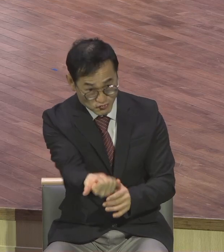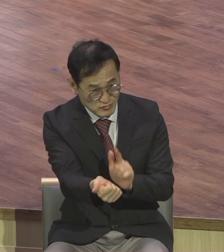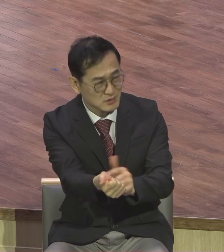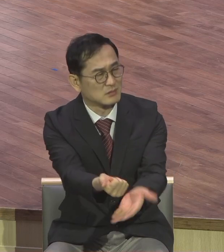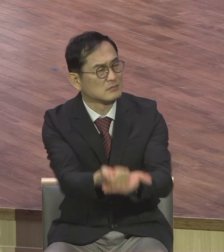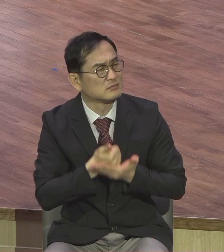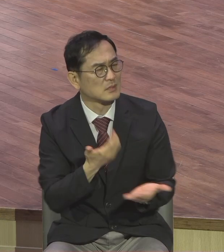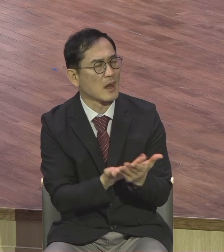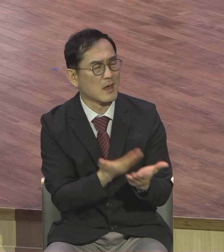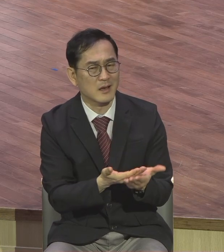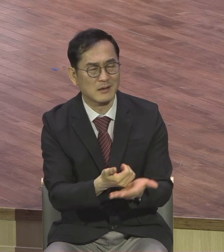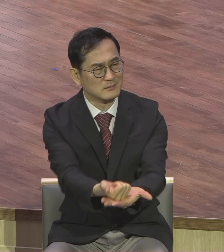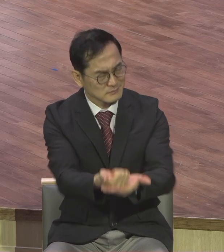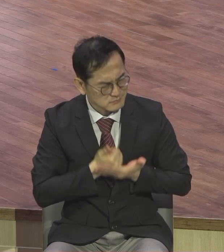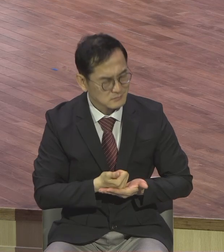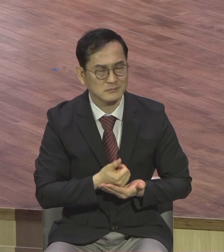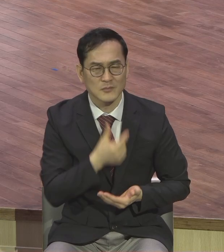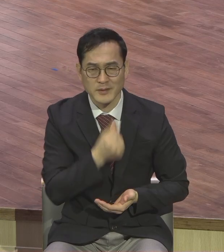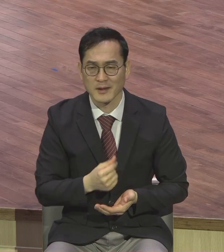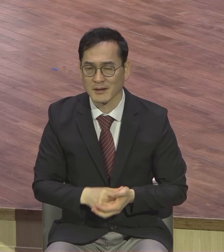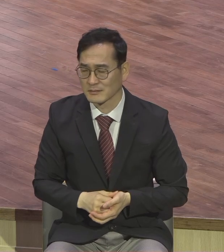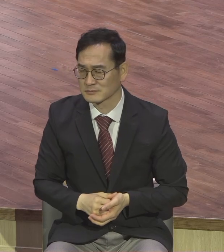빌라도가 내주라 명하거늘.